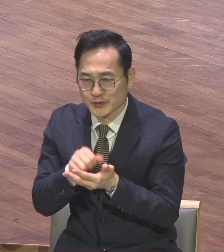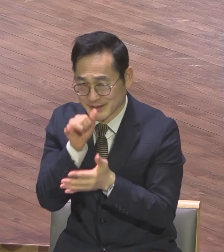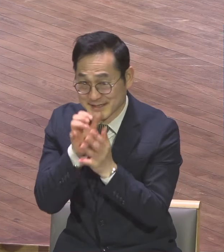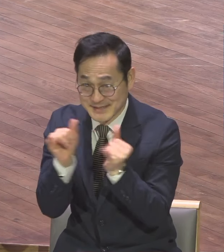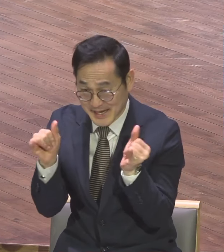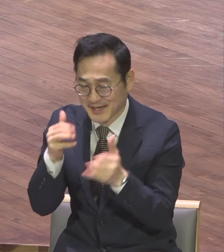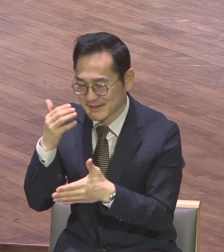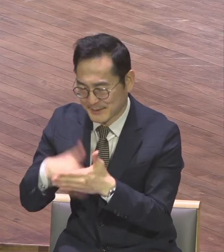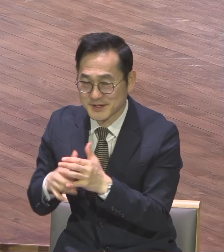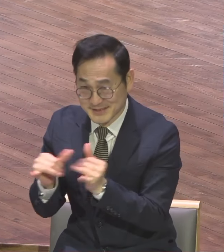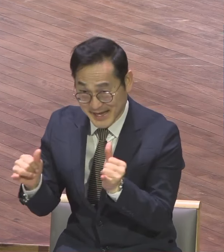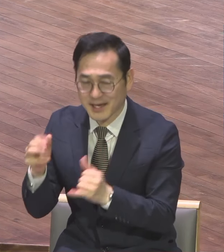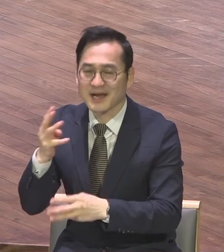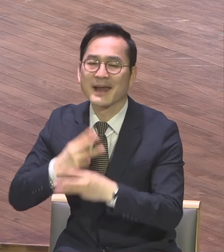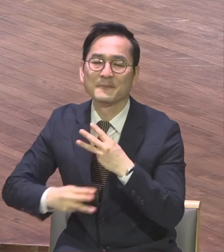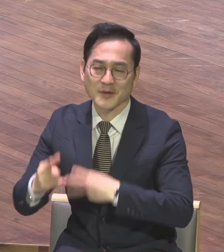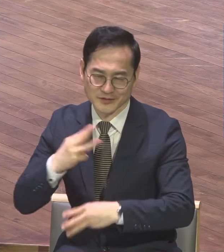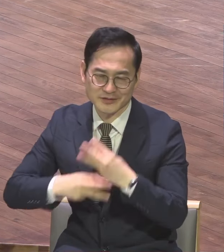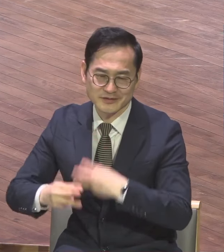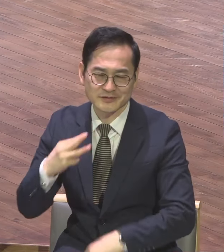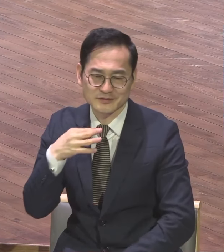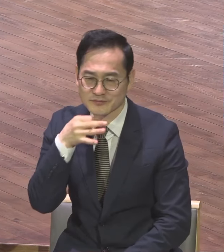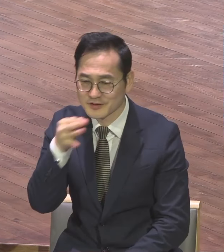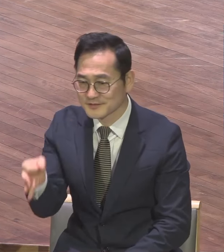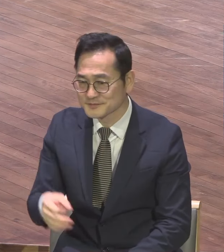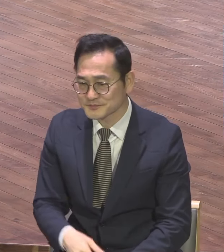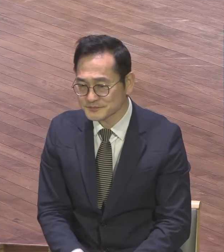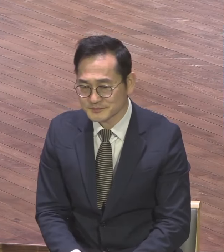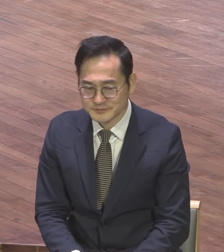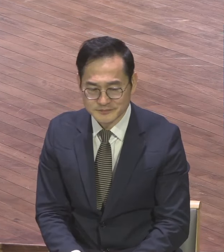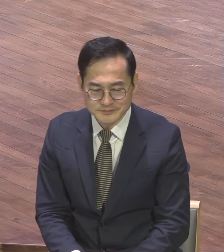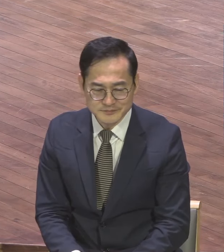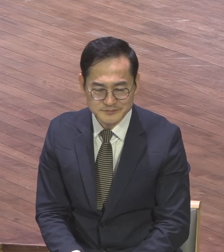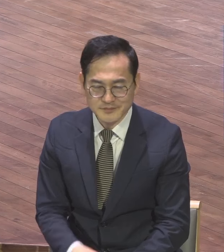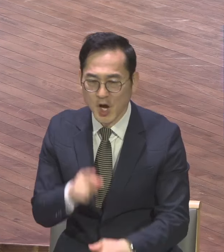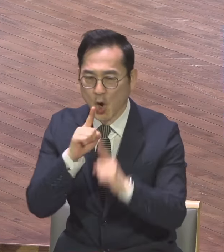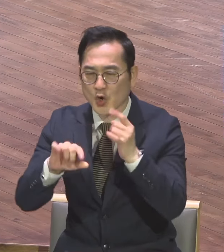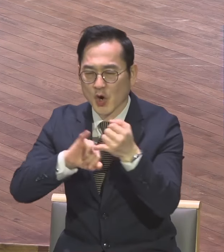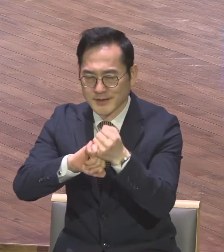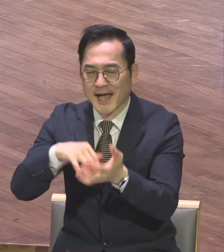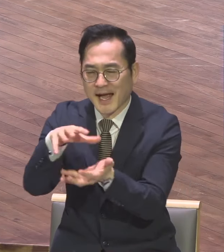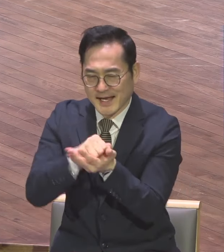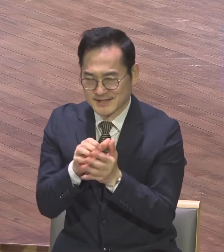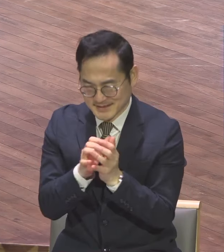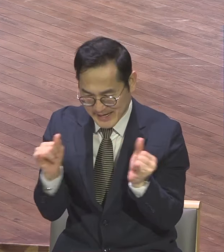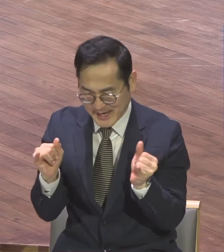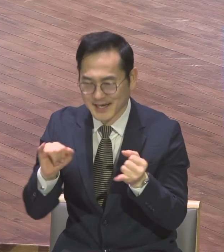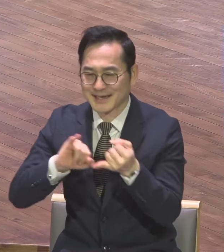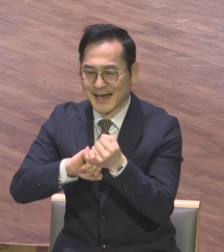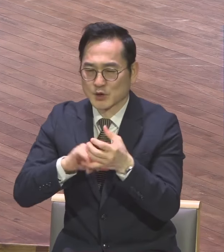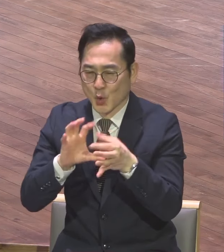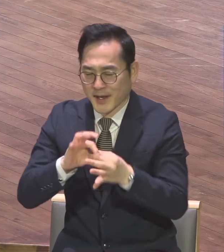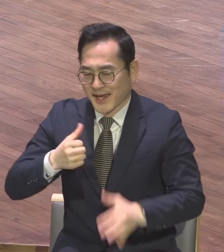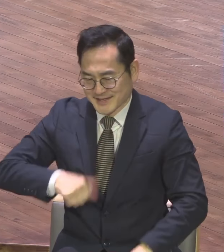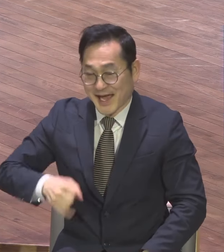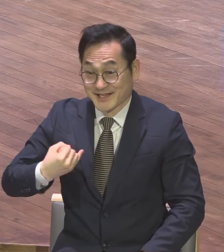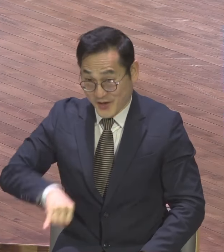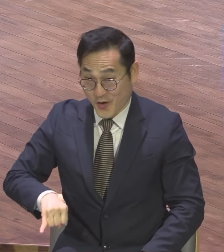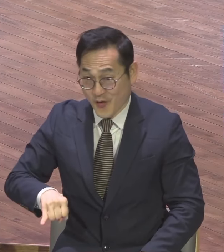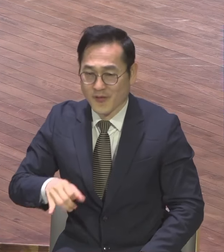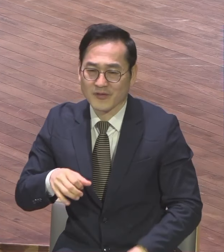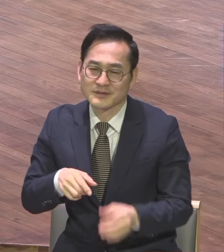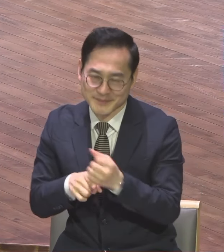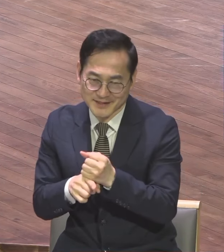이 렘넌트 나는 렘넌트 이 말은 나는 언약 가진 자, 약속의 자녀 이런